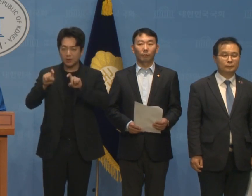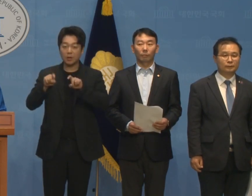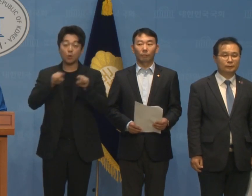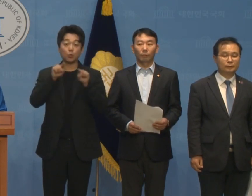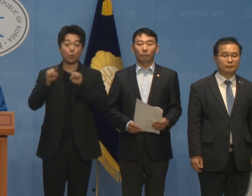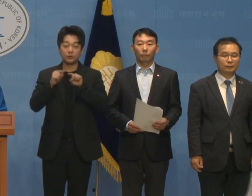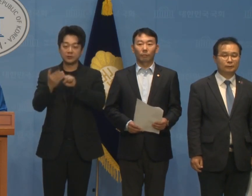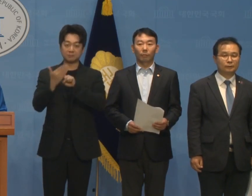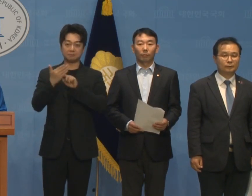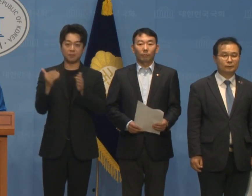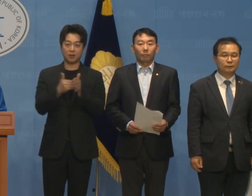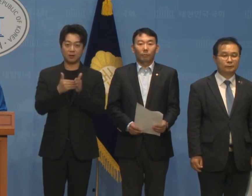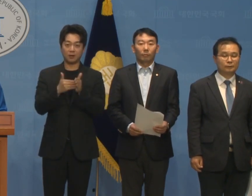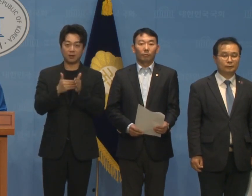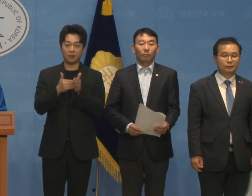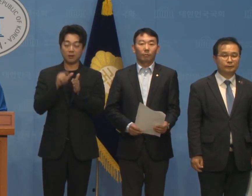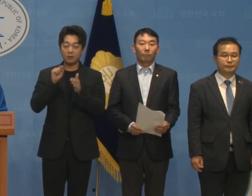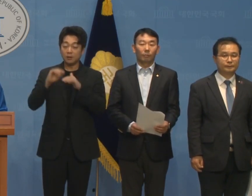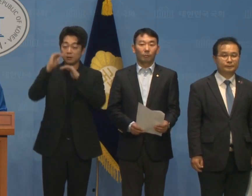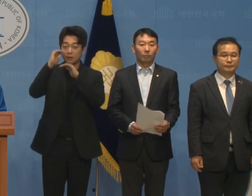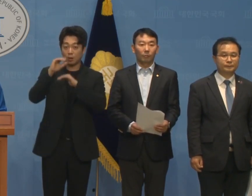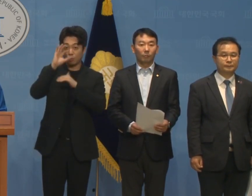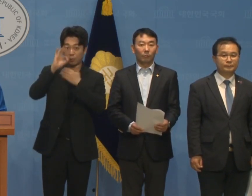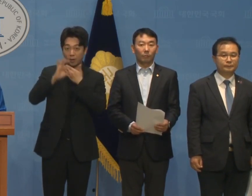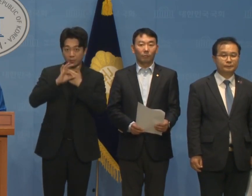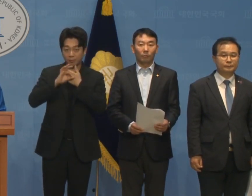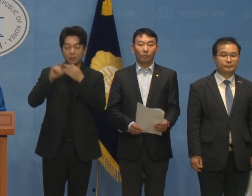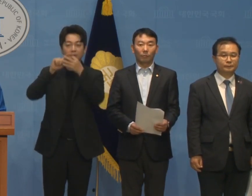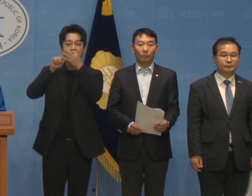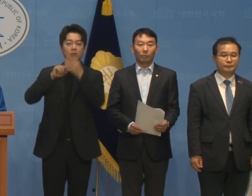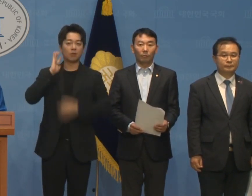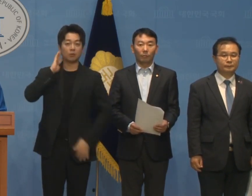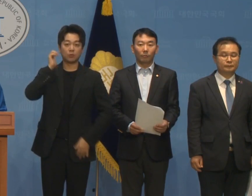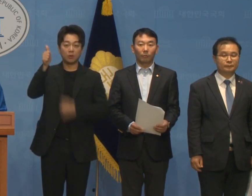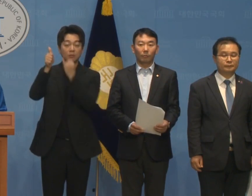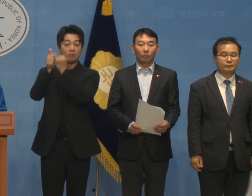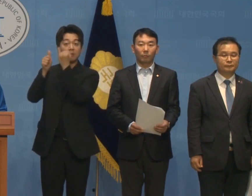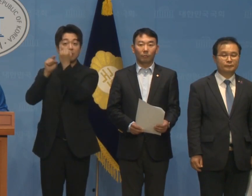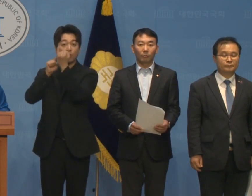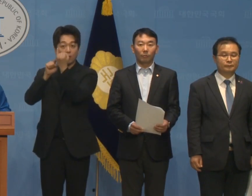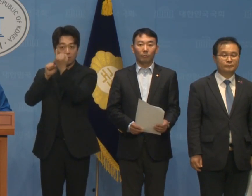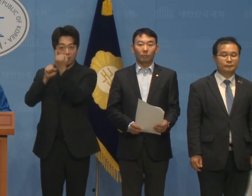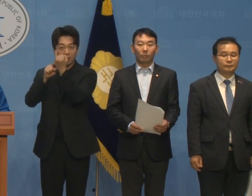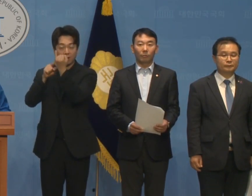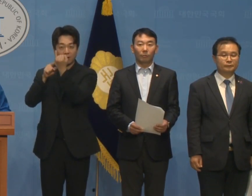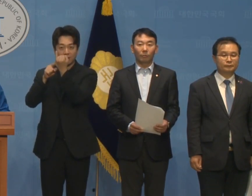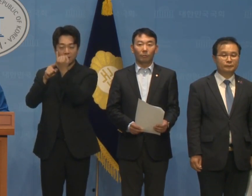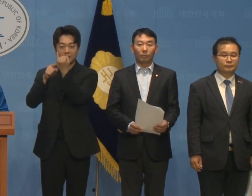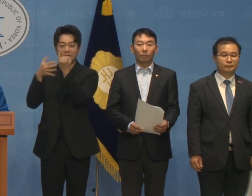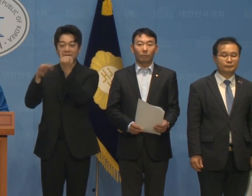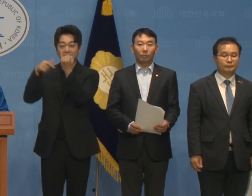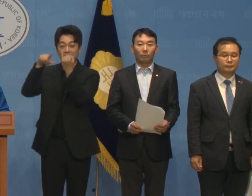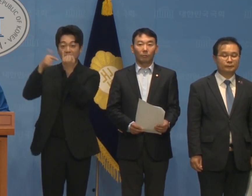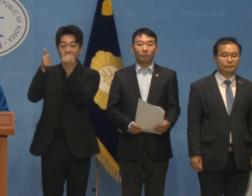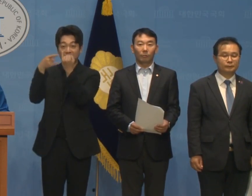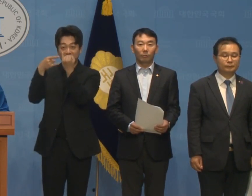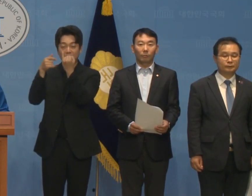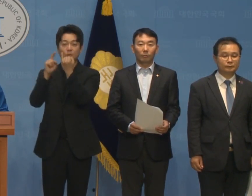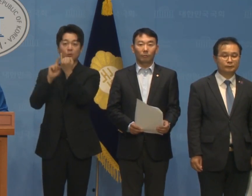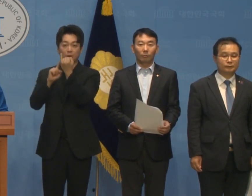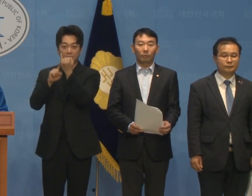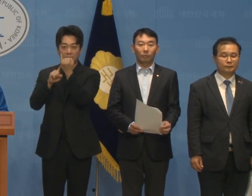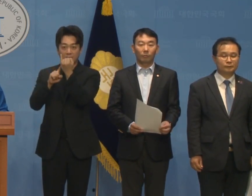드러났습니다. 녹취록에서 김건희 여사와 밀접한 관계였던 도이치모터스 주가 조작